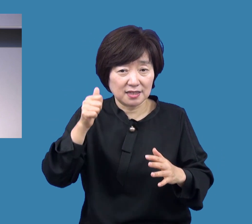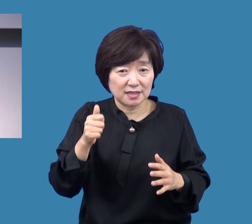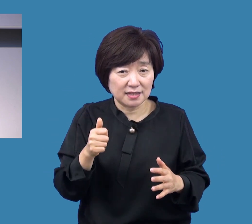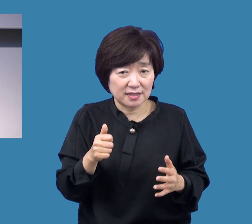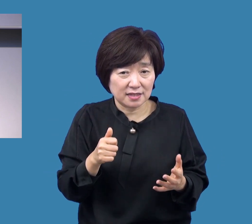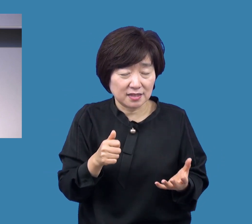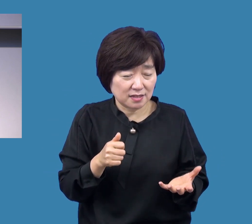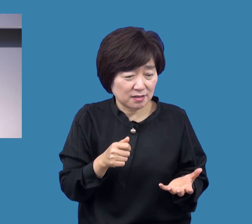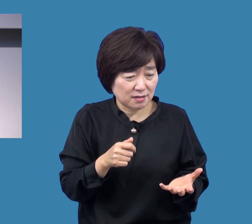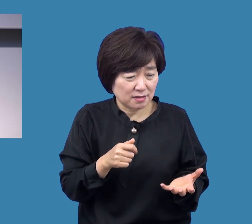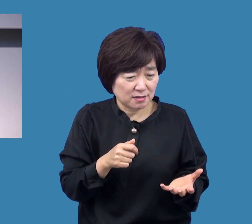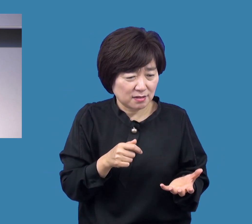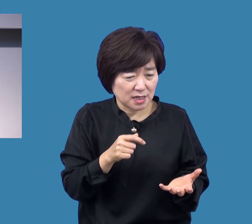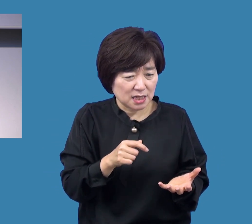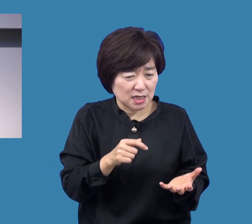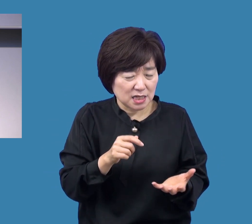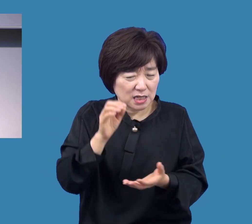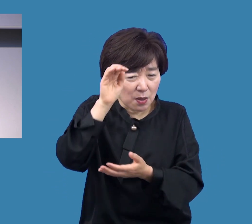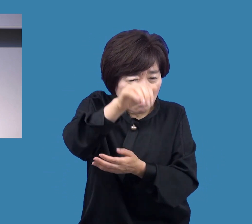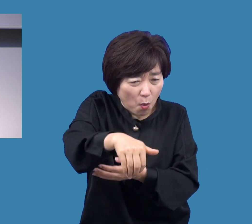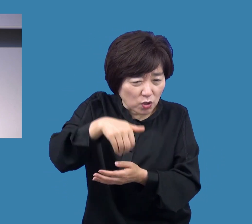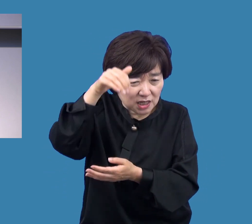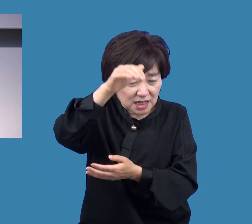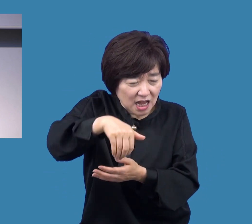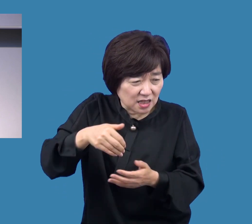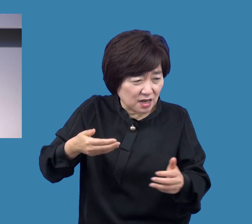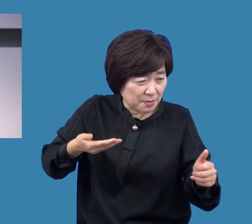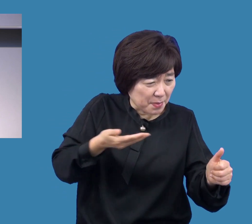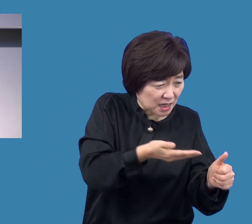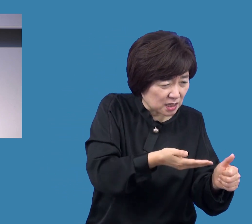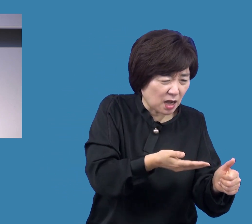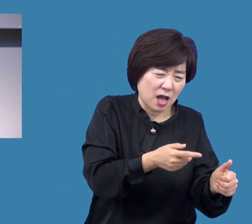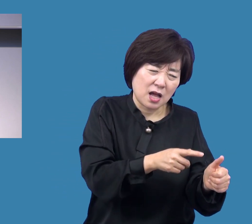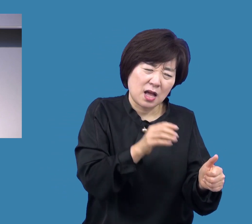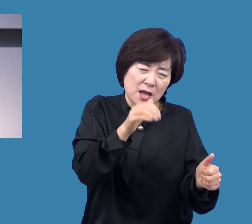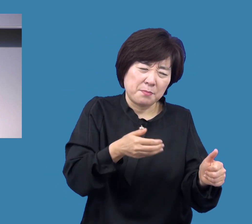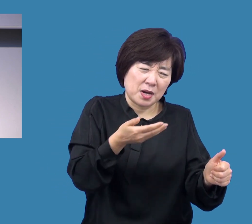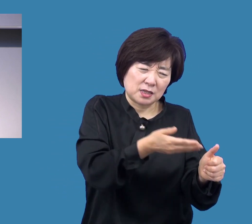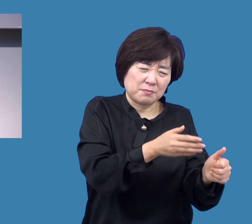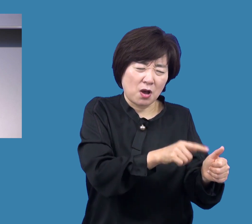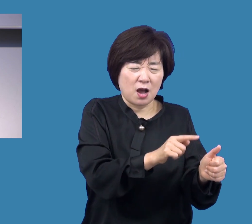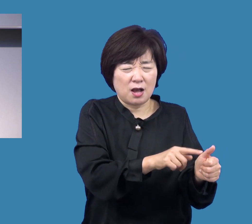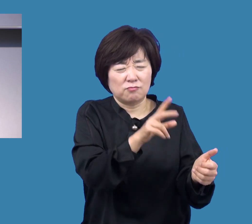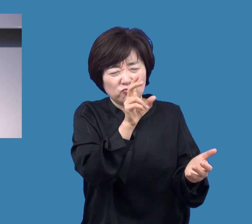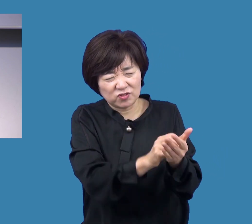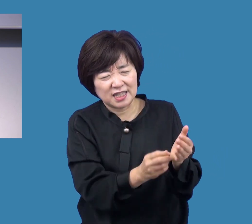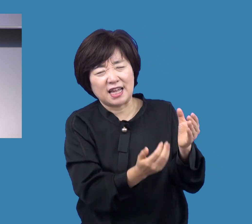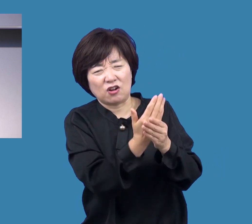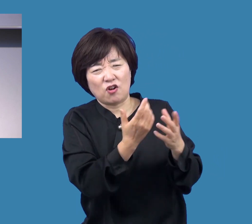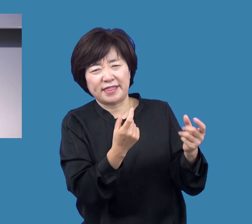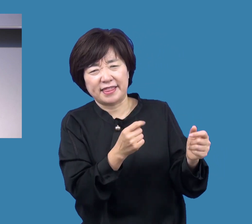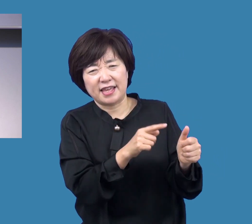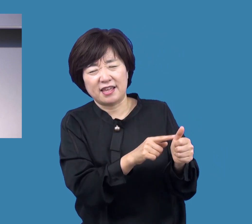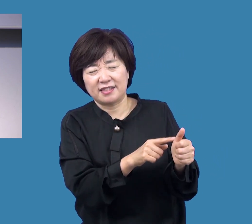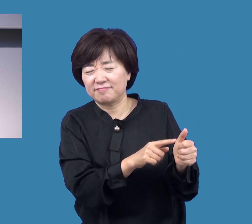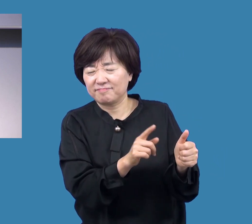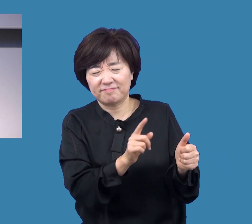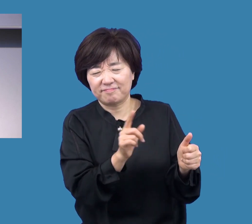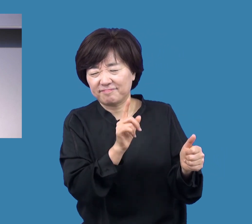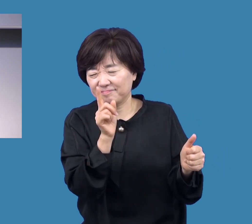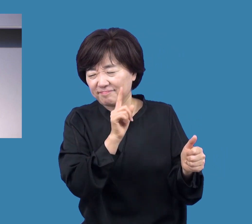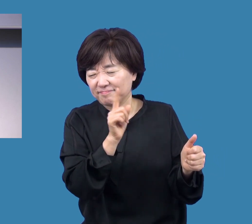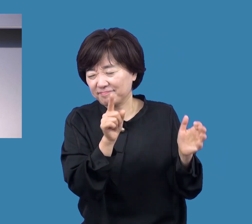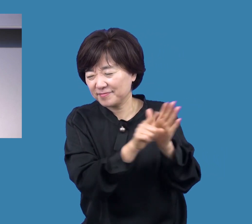이 포크레인을 맡겨야 되겠는데 보니까 이 놈은 맡겨놓으면 분명히 사고 칠 것 같아. 그럼 맡기겠어, 안 맡기겠어?